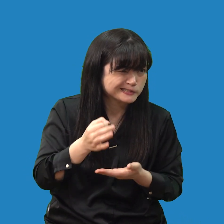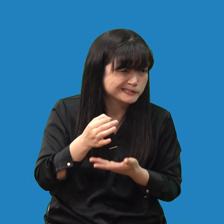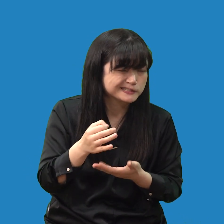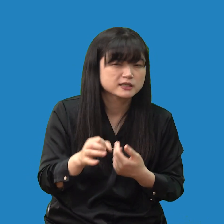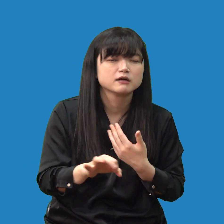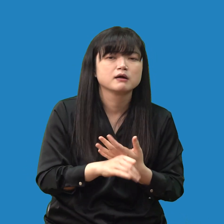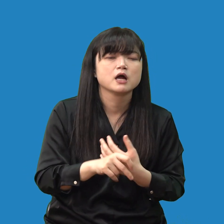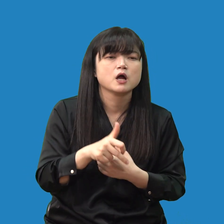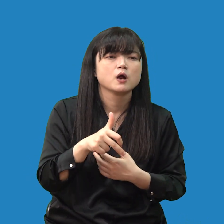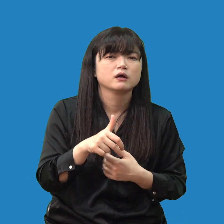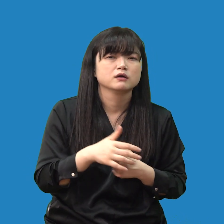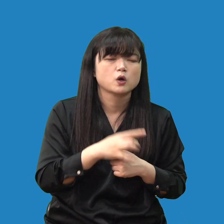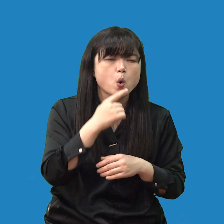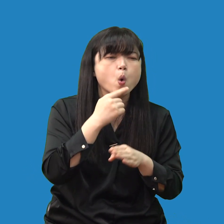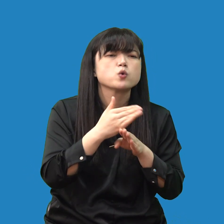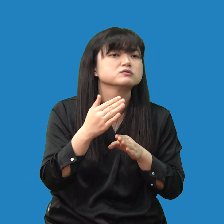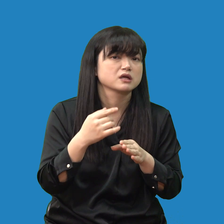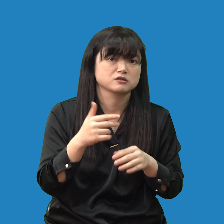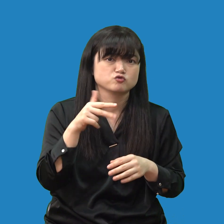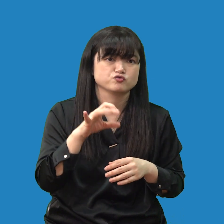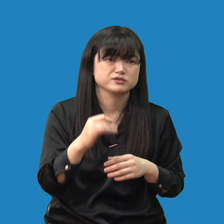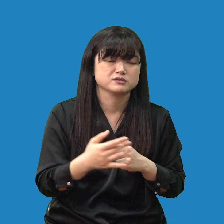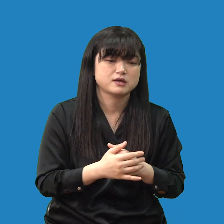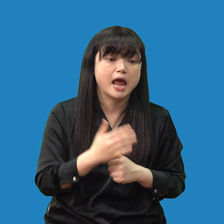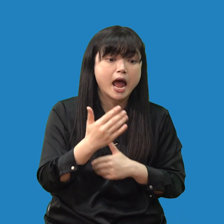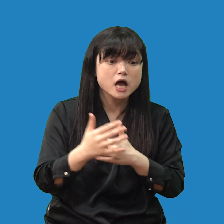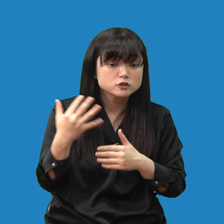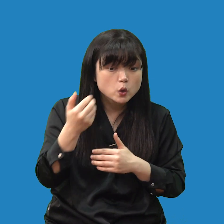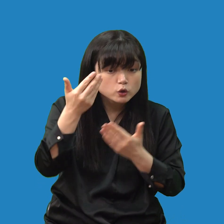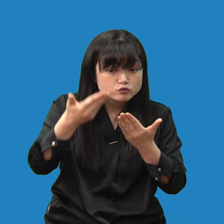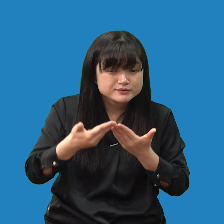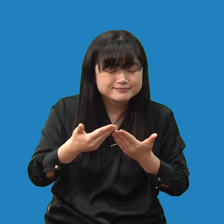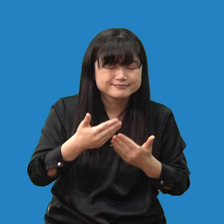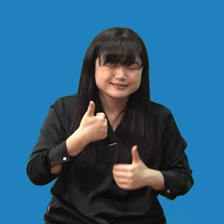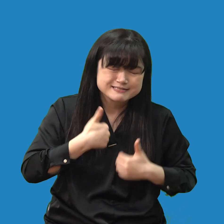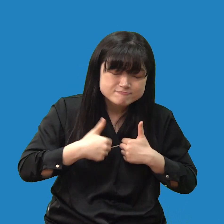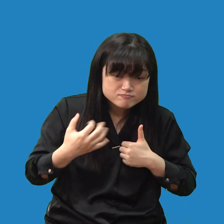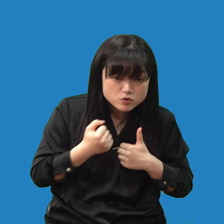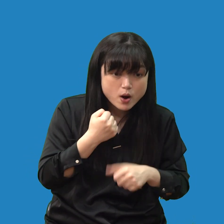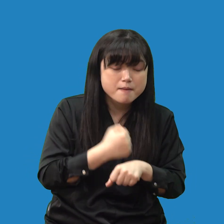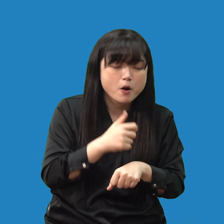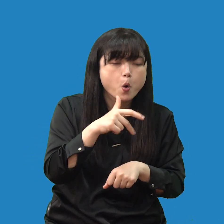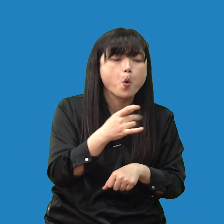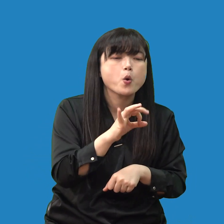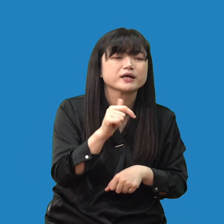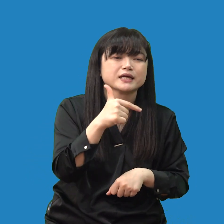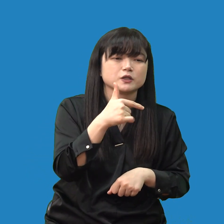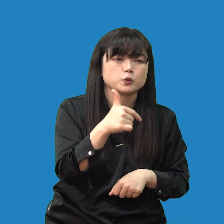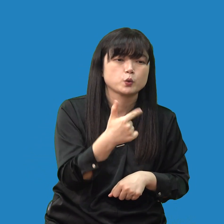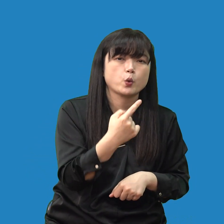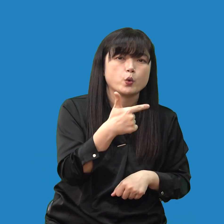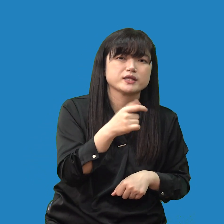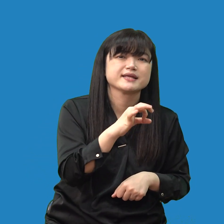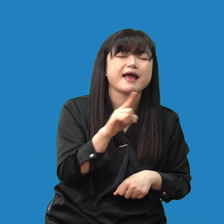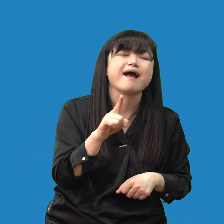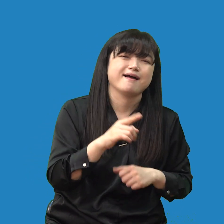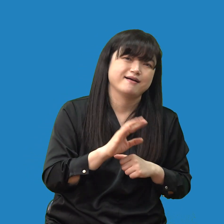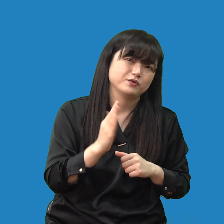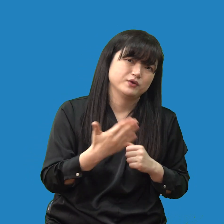거죠. 성령께서 주시는 자원과 기쁨으로 하면 이게 코이노니아, 교제가